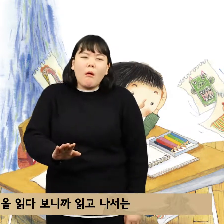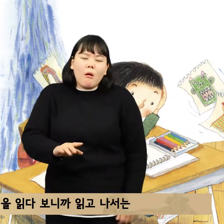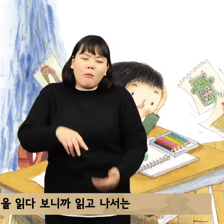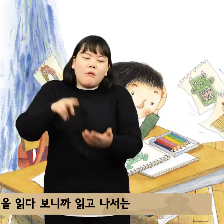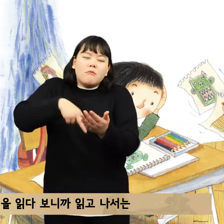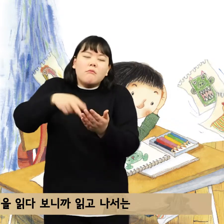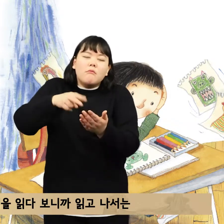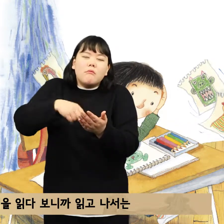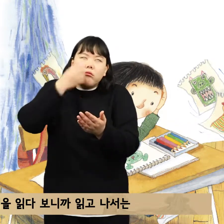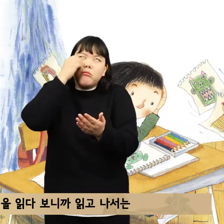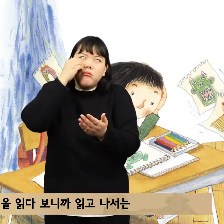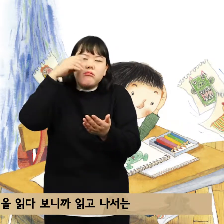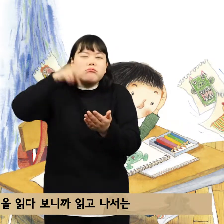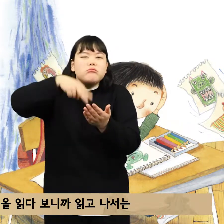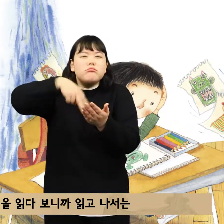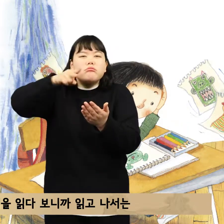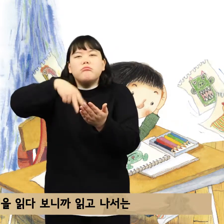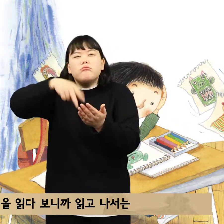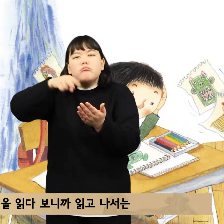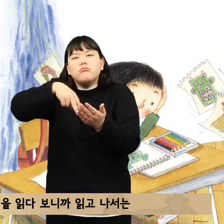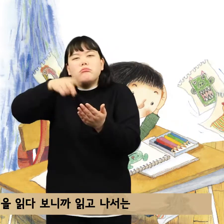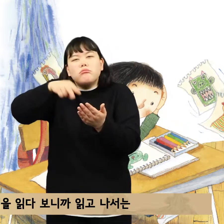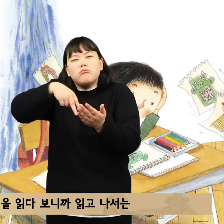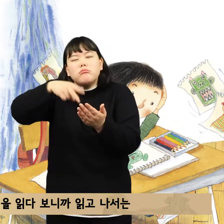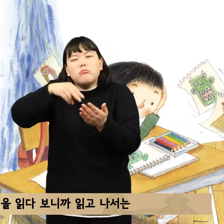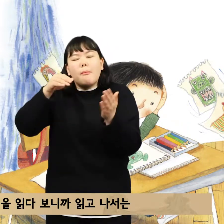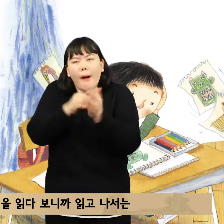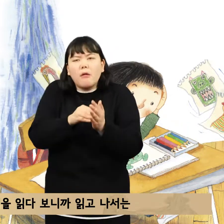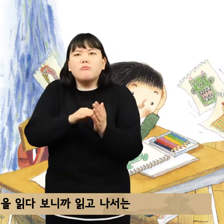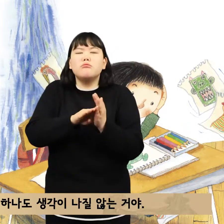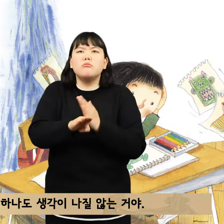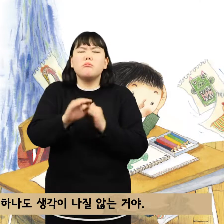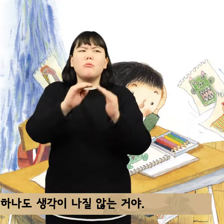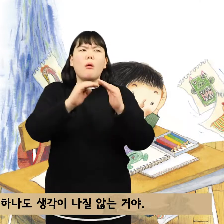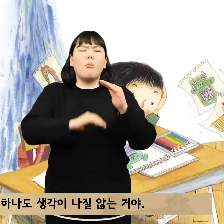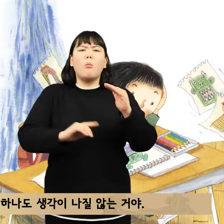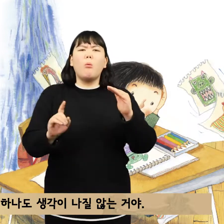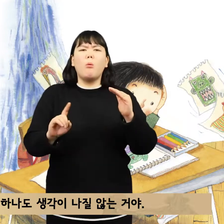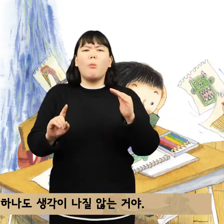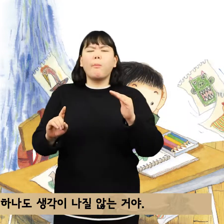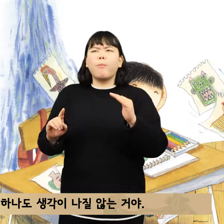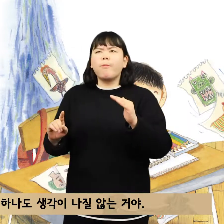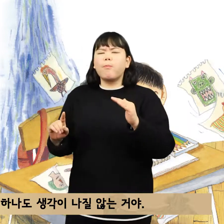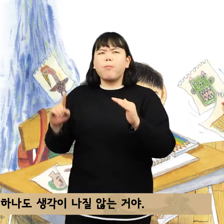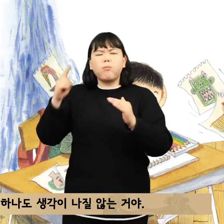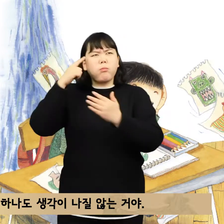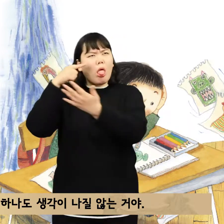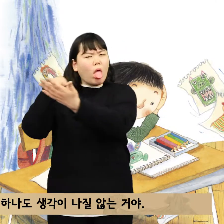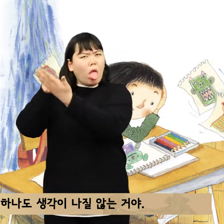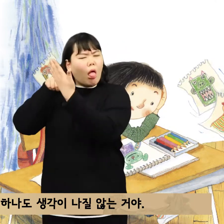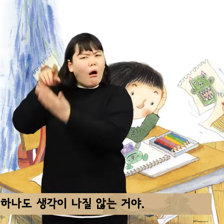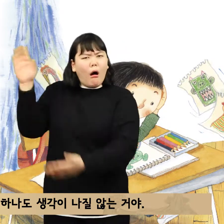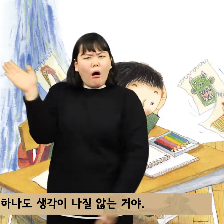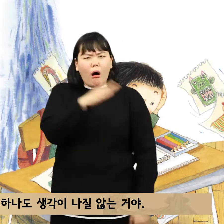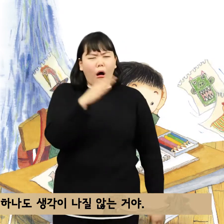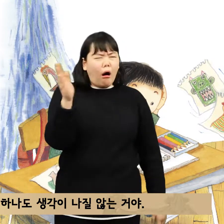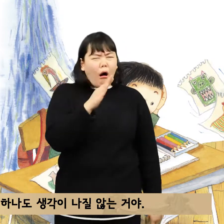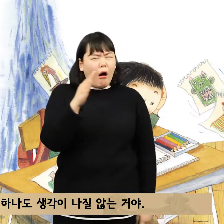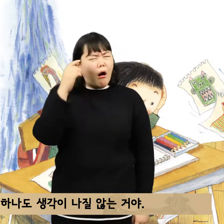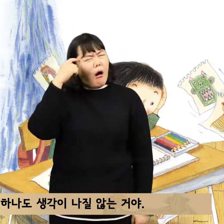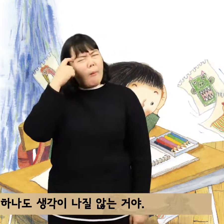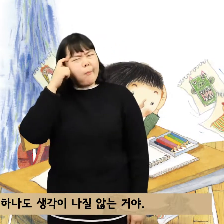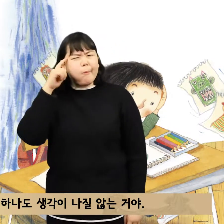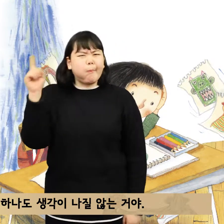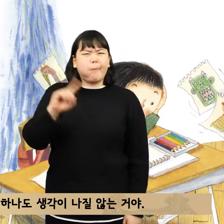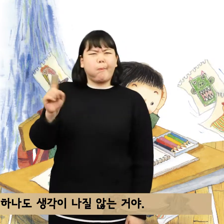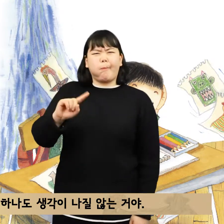그런데 억지로 책을 읽다 보니까 읽고 나서는 무슨 내용이었는지 하나도 생각이 나질 않는